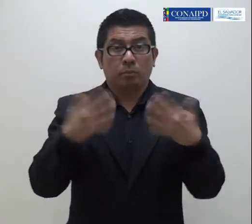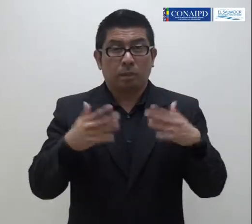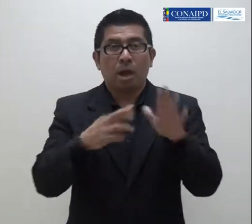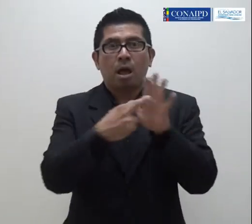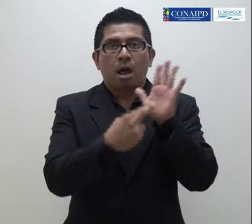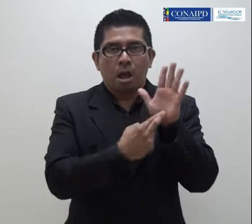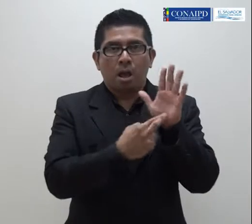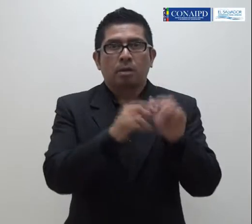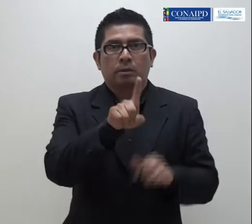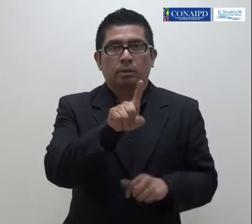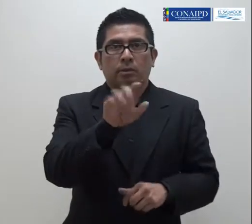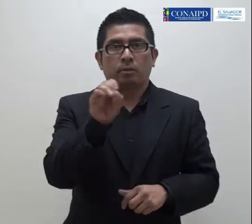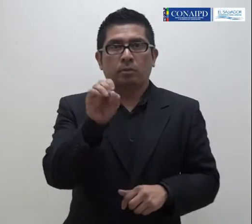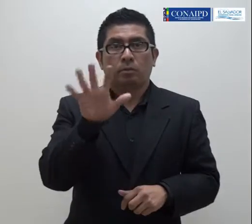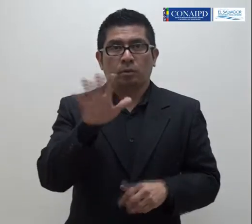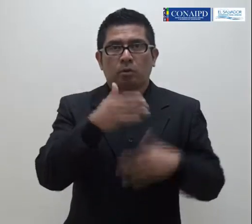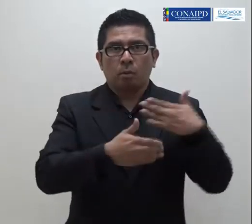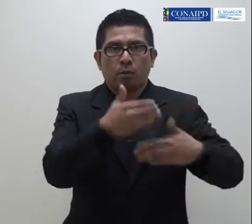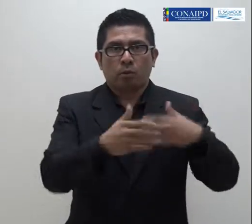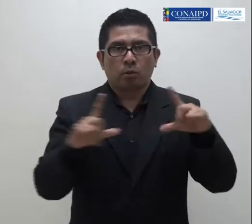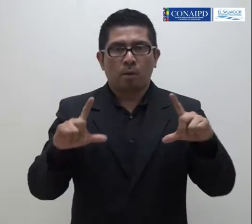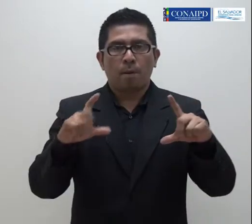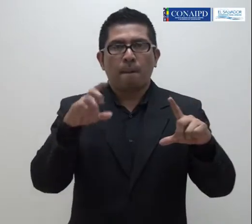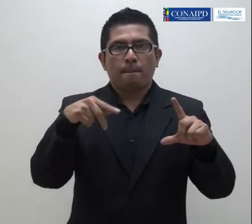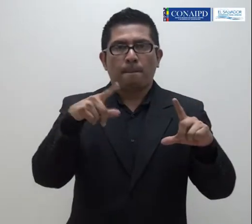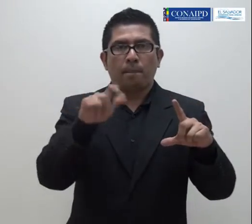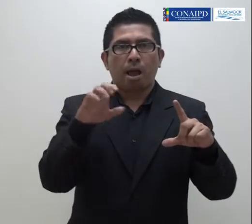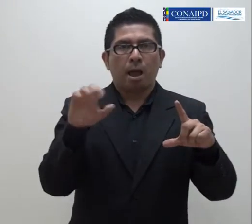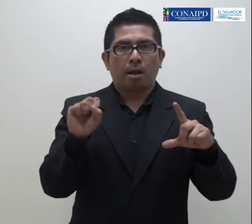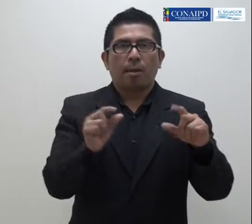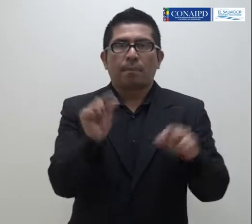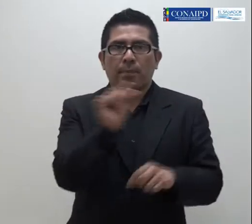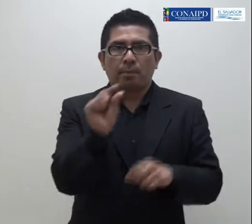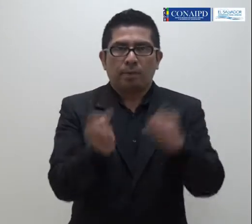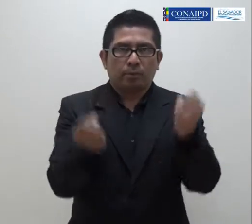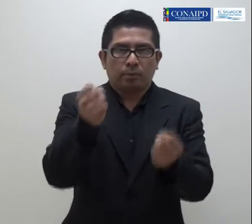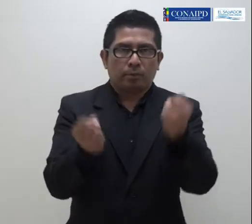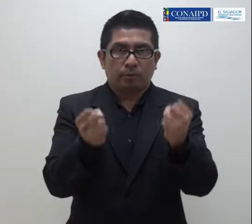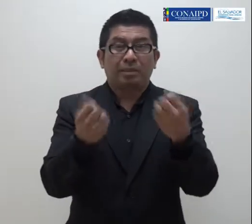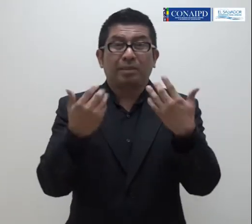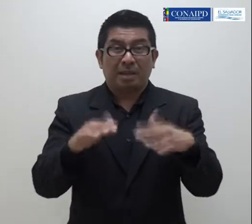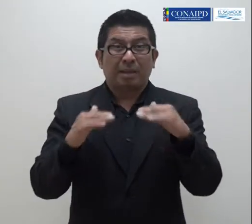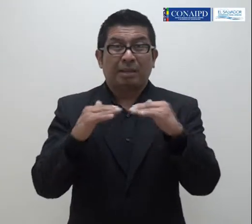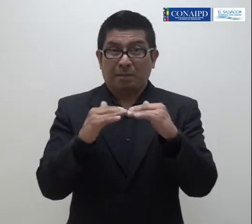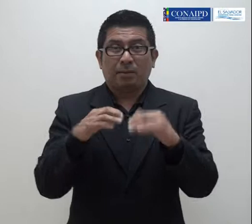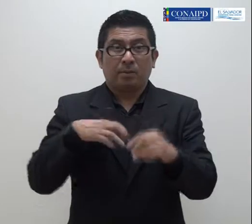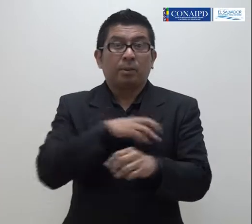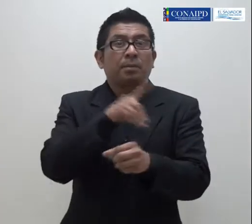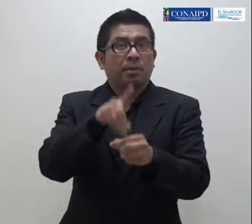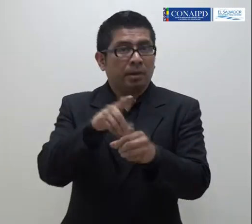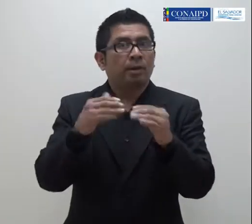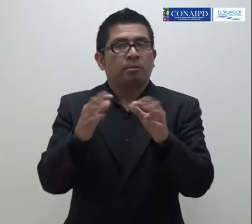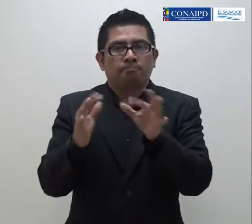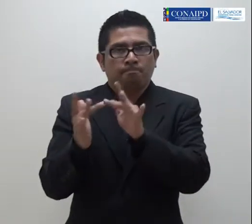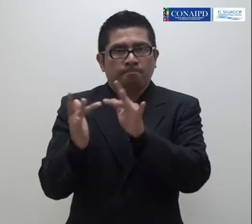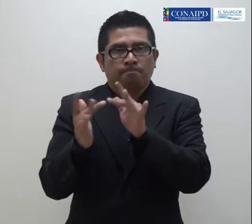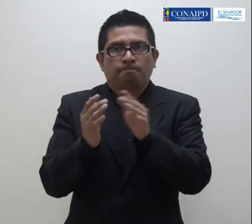de 105 trámites de placas, licencias de conducir. Al mismo tiempo, el CONAIPD, en coordinación con dichas